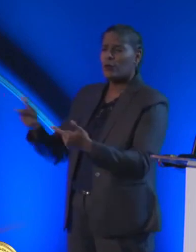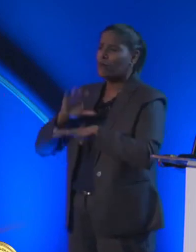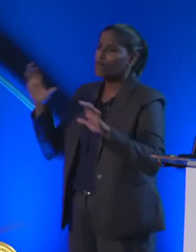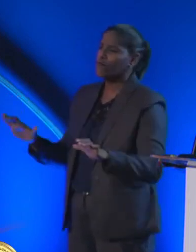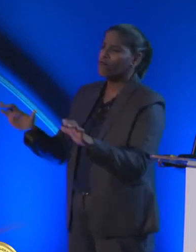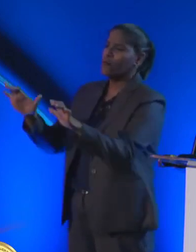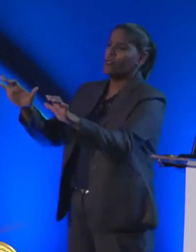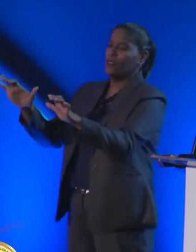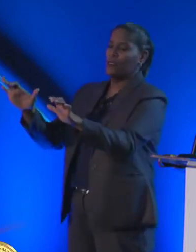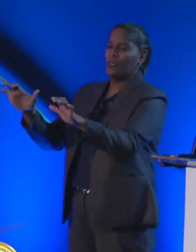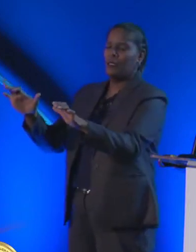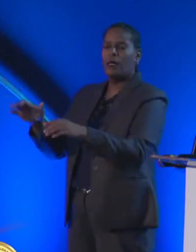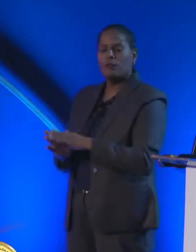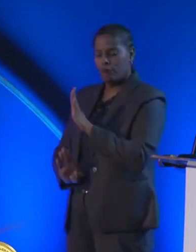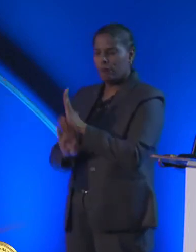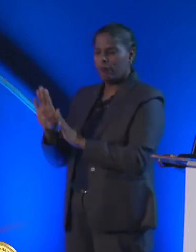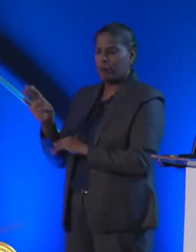acciones que